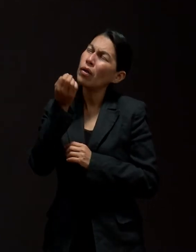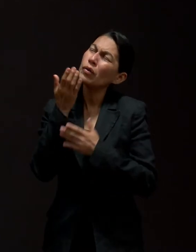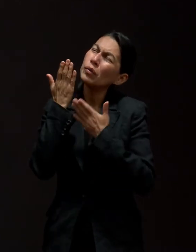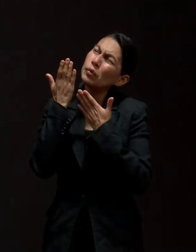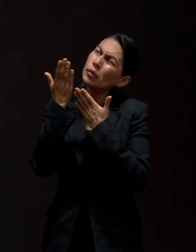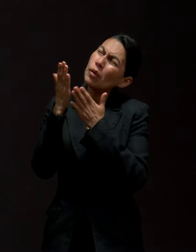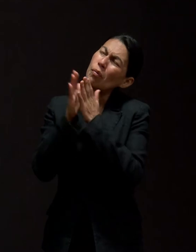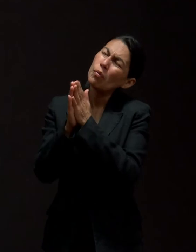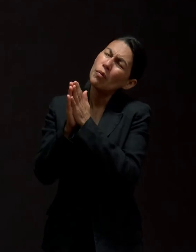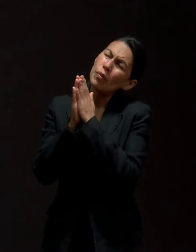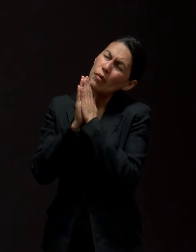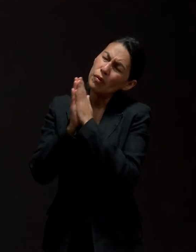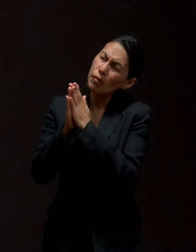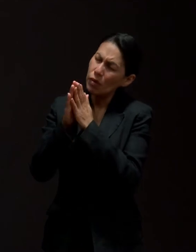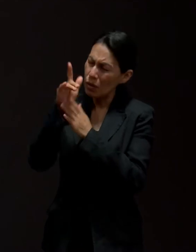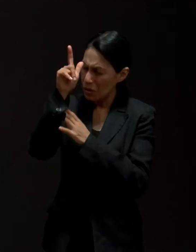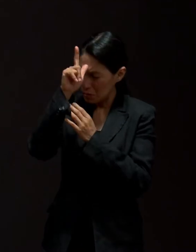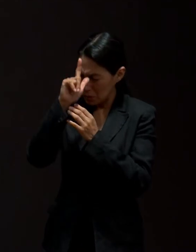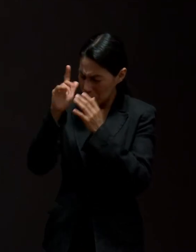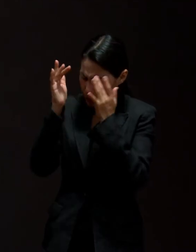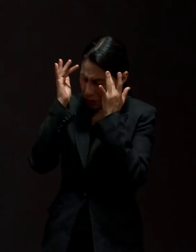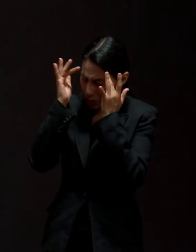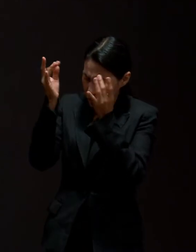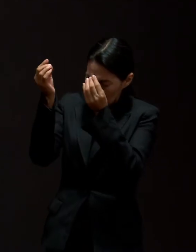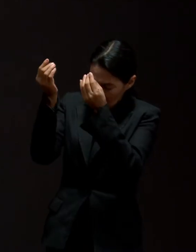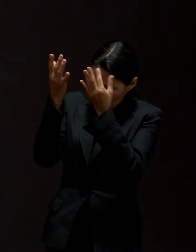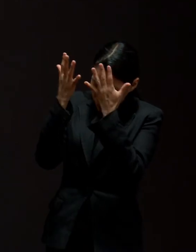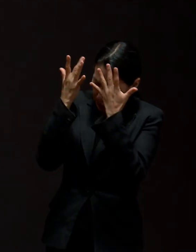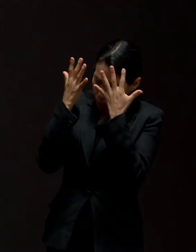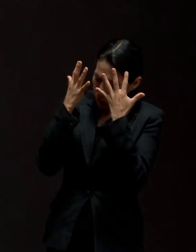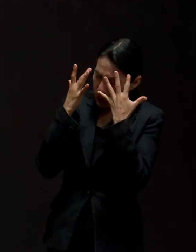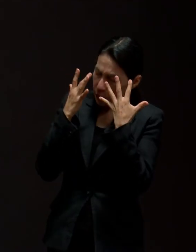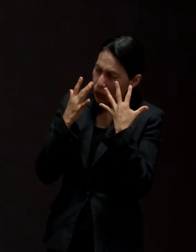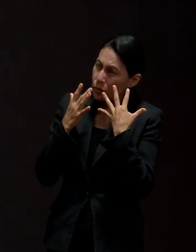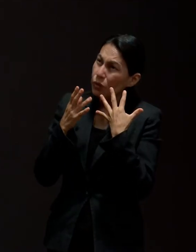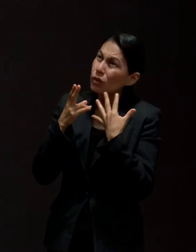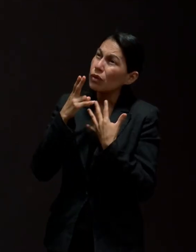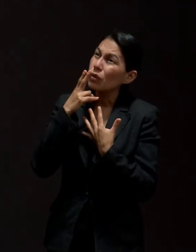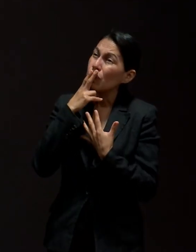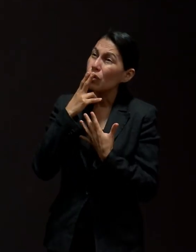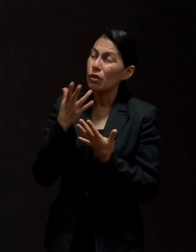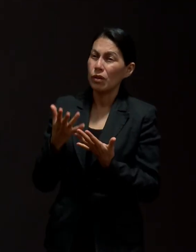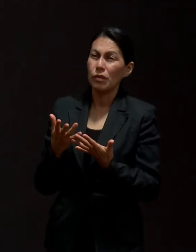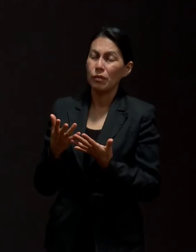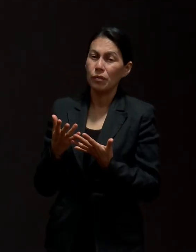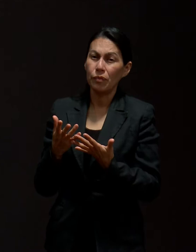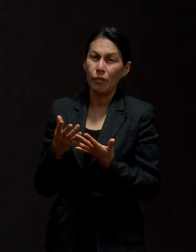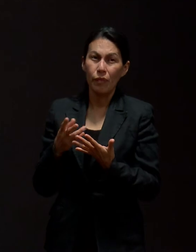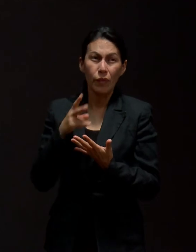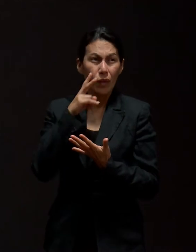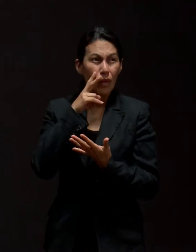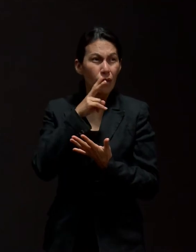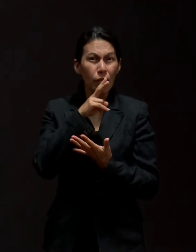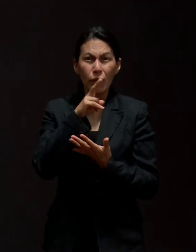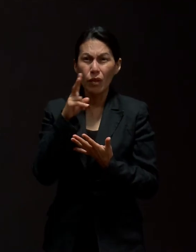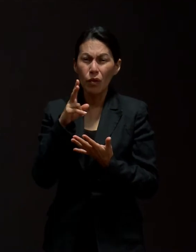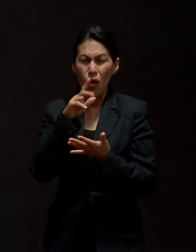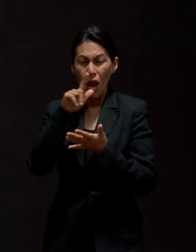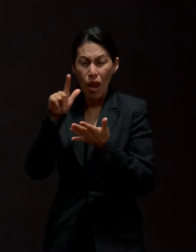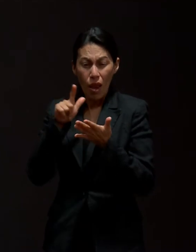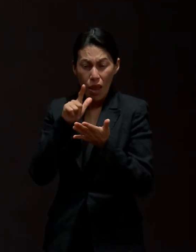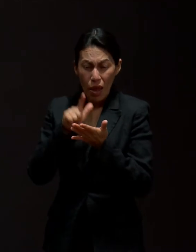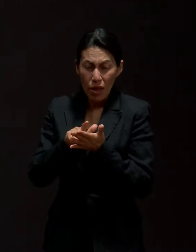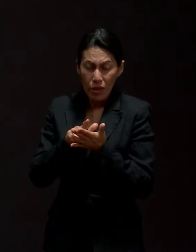Típicamente vamos pidiéndole al Señor que derrame su espíritu en nosotros. Utilizando